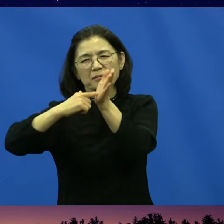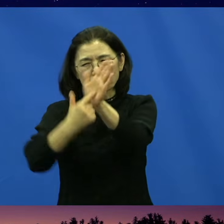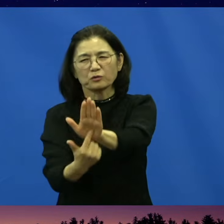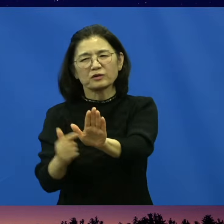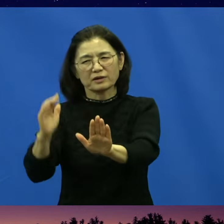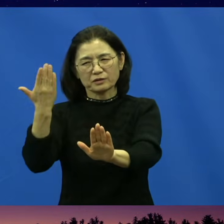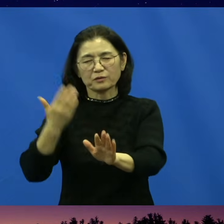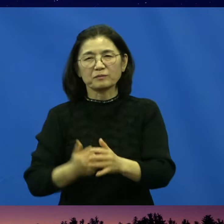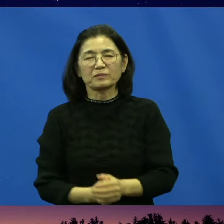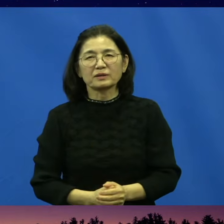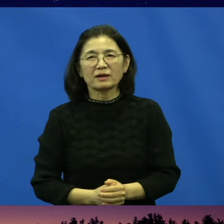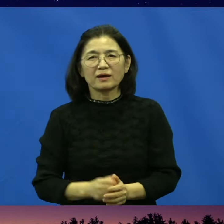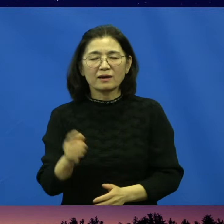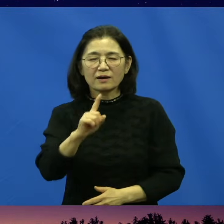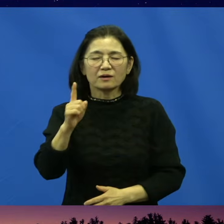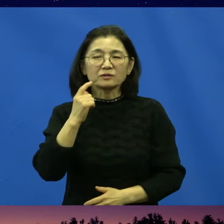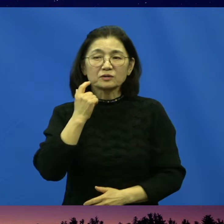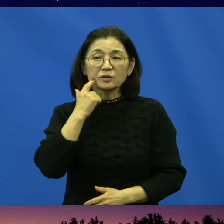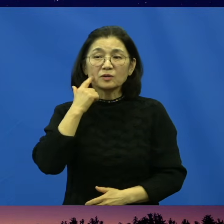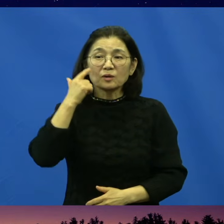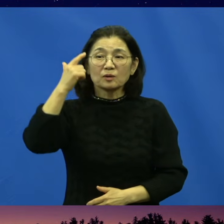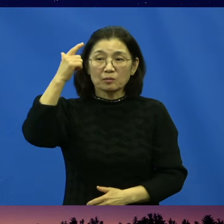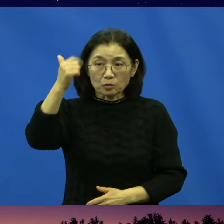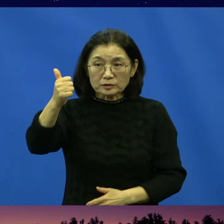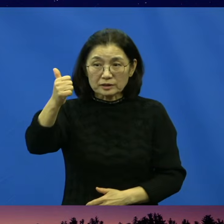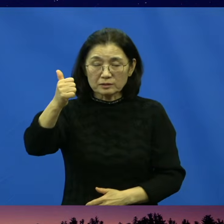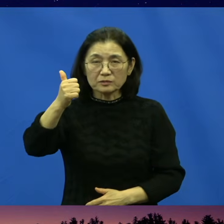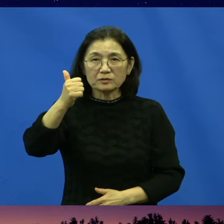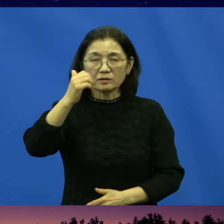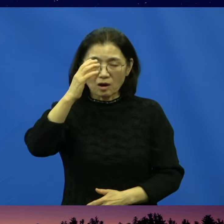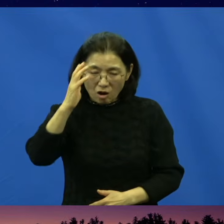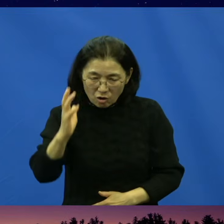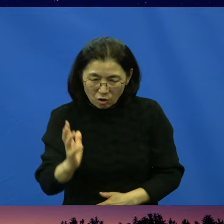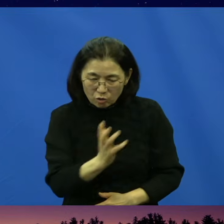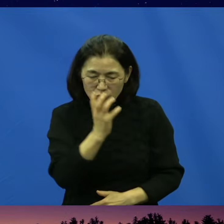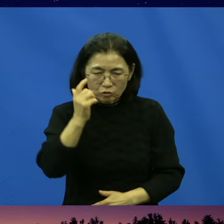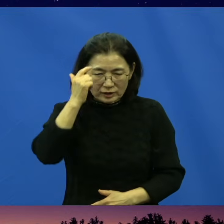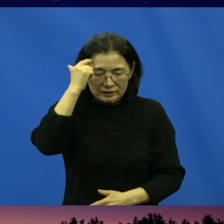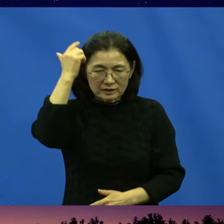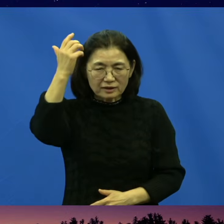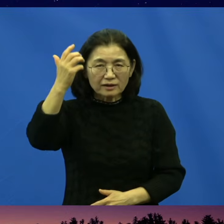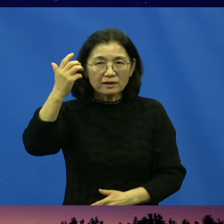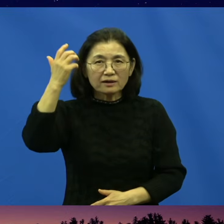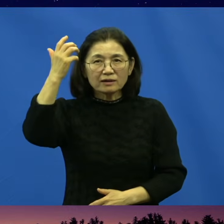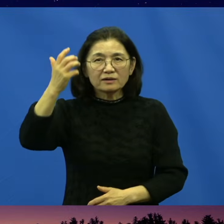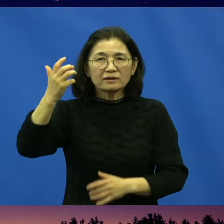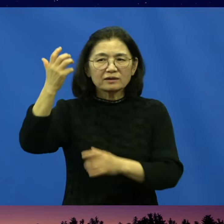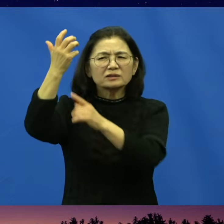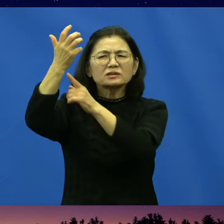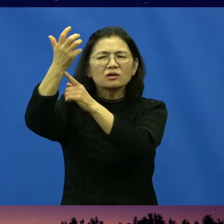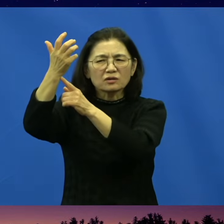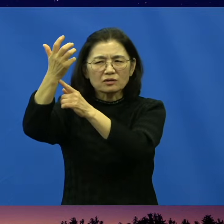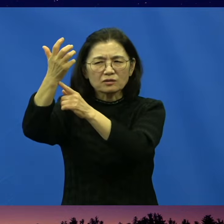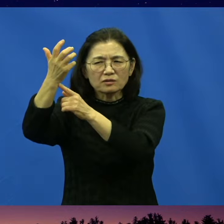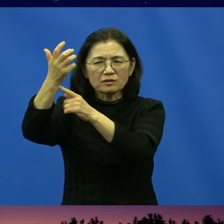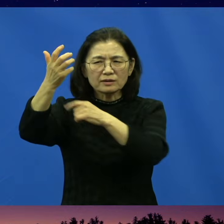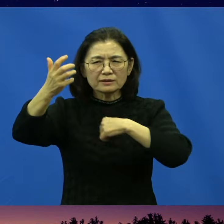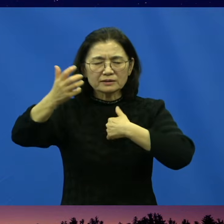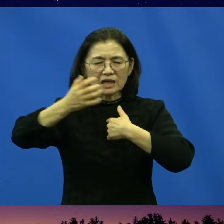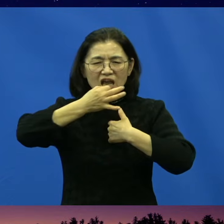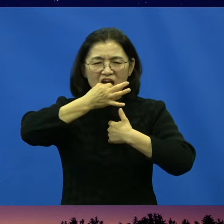여러분, 한 목사님은 거룩한 성령을 자기 실현의 원동력으로 이용하려는 사람은